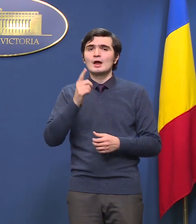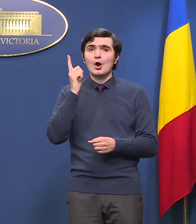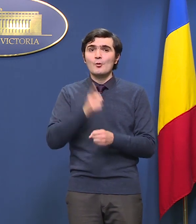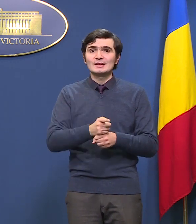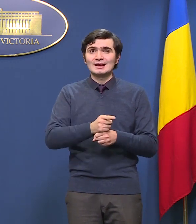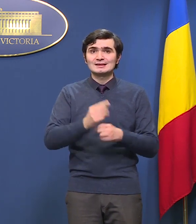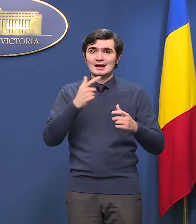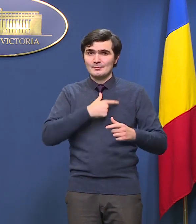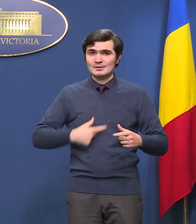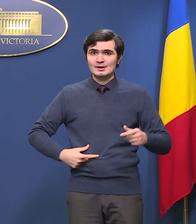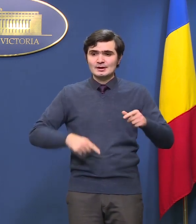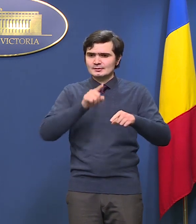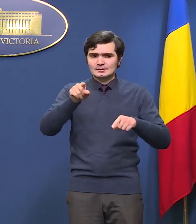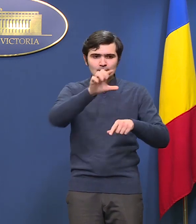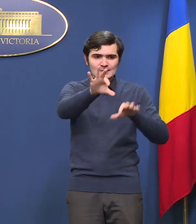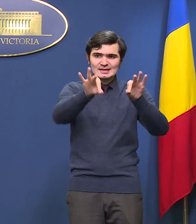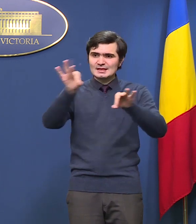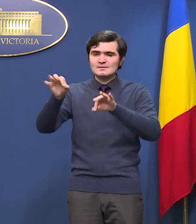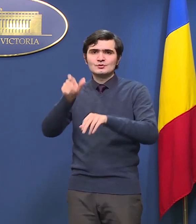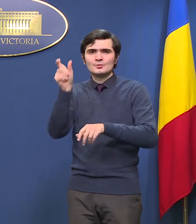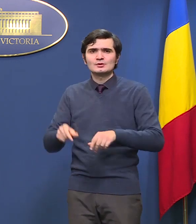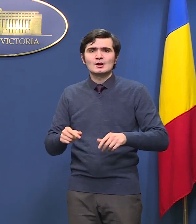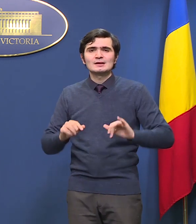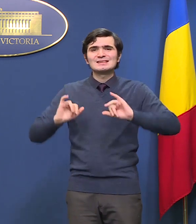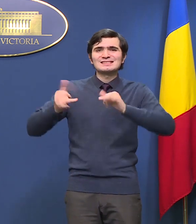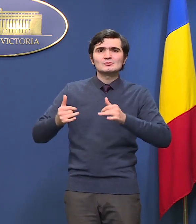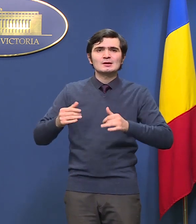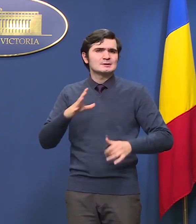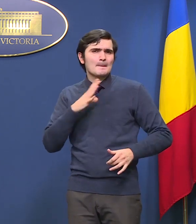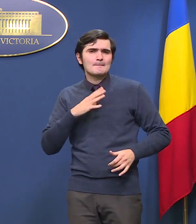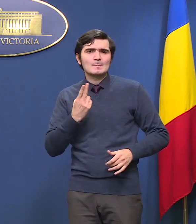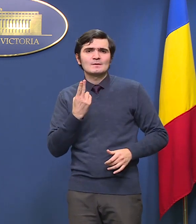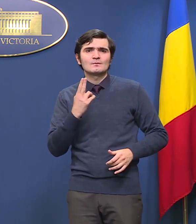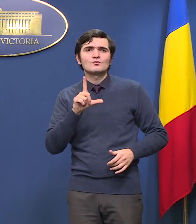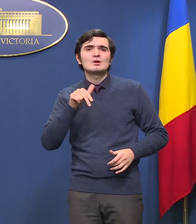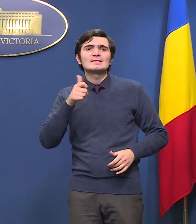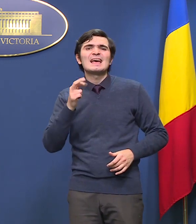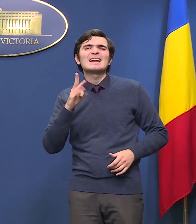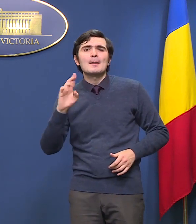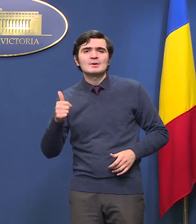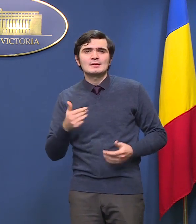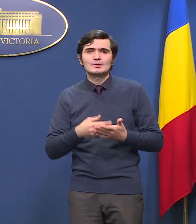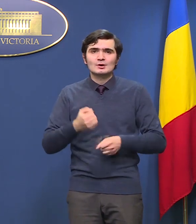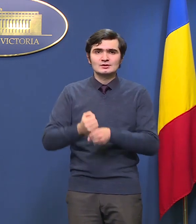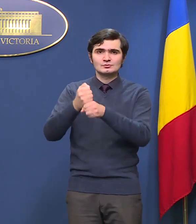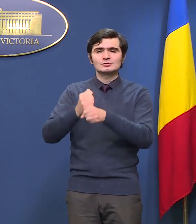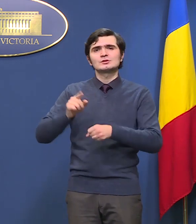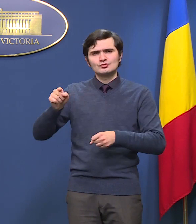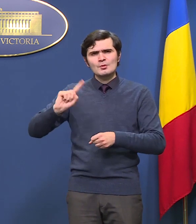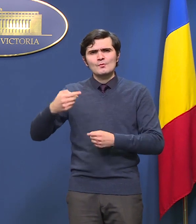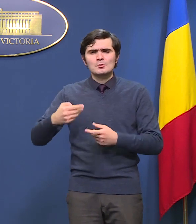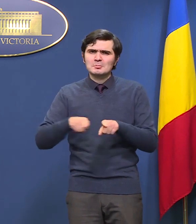aceste persoane care sunt în situații vulnerabile și de a susține aceste persoane și pot să livreze